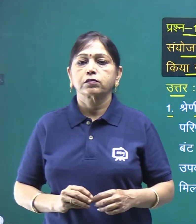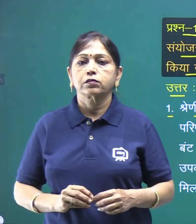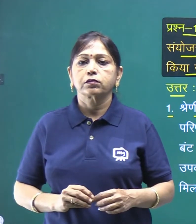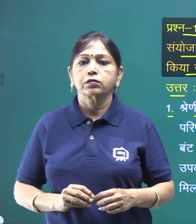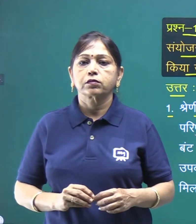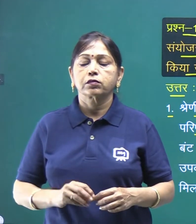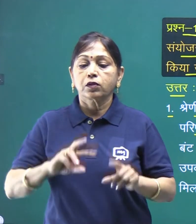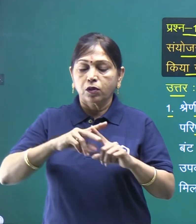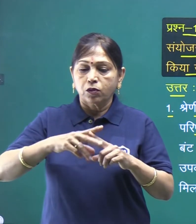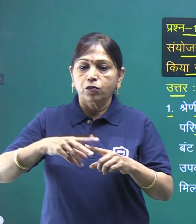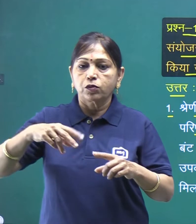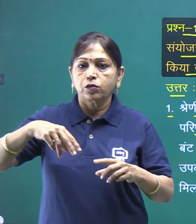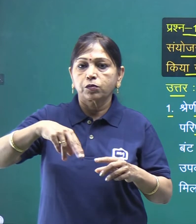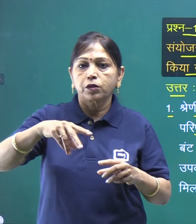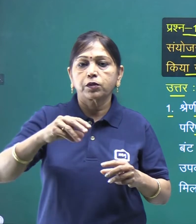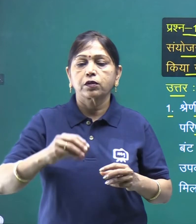विद्युत परिपथ का